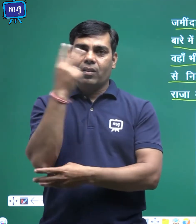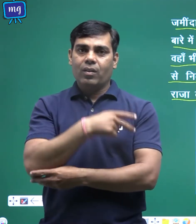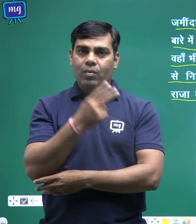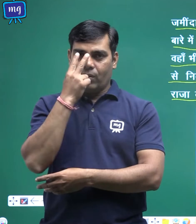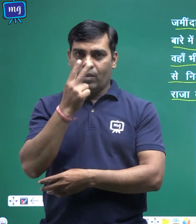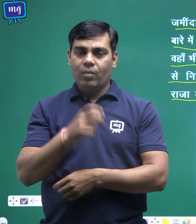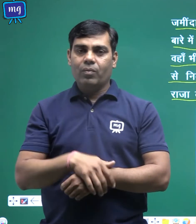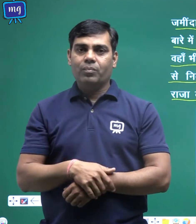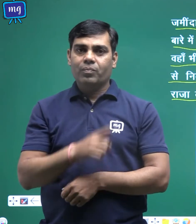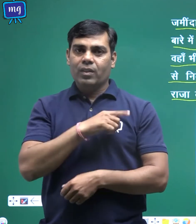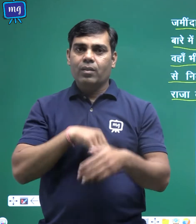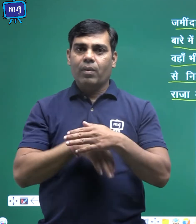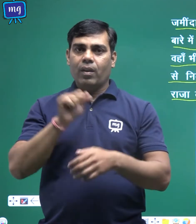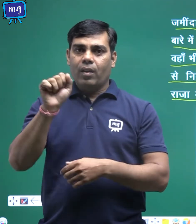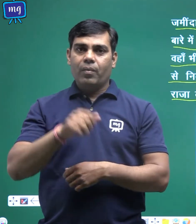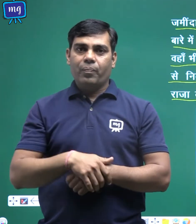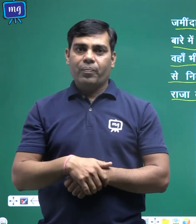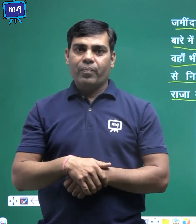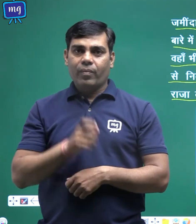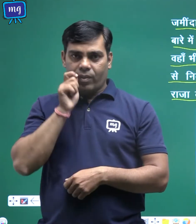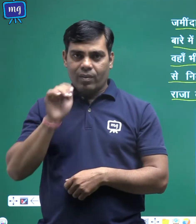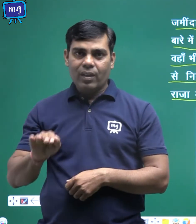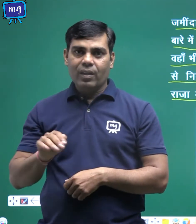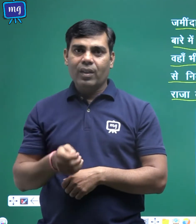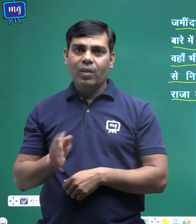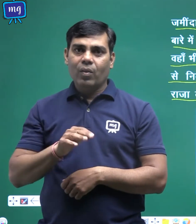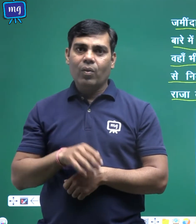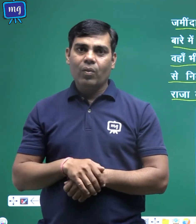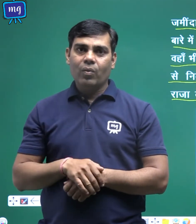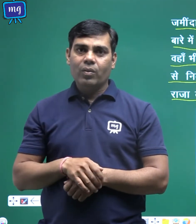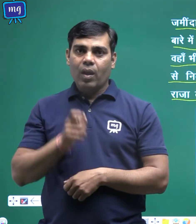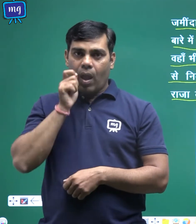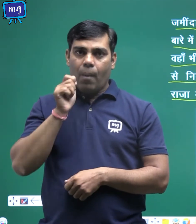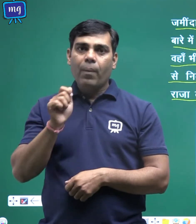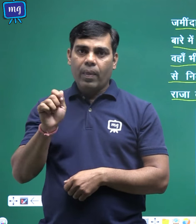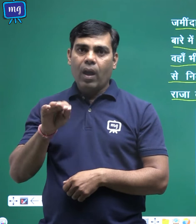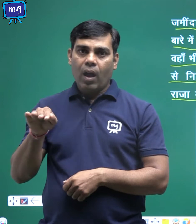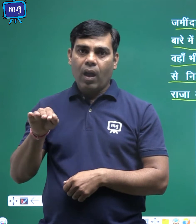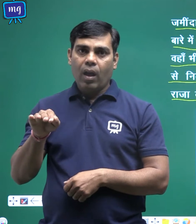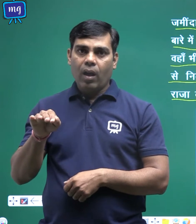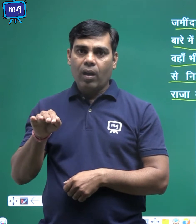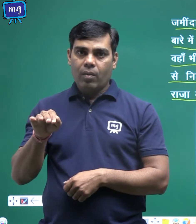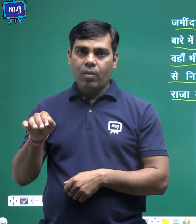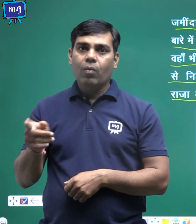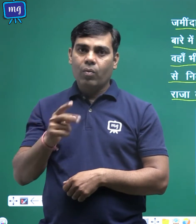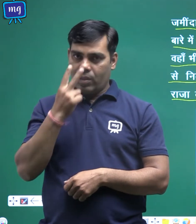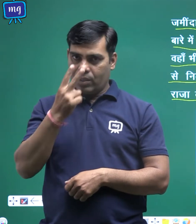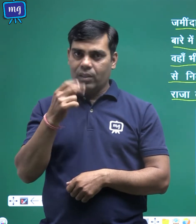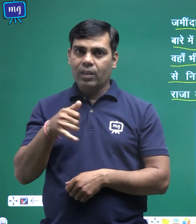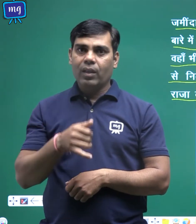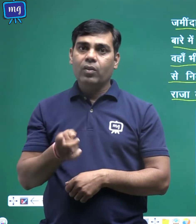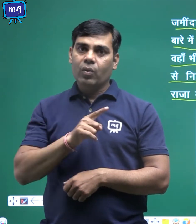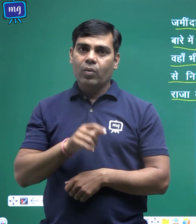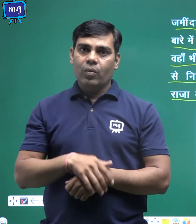देखो। इसमें आप लड़के और उसके पिता को देख सकते हैं,